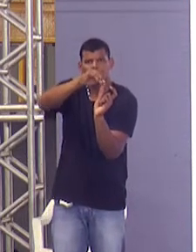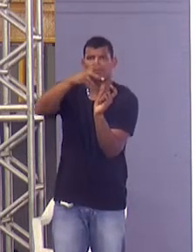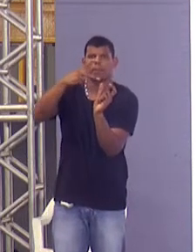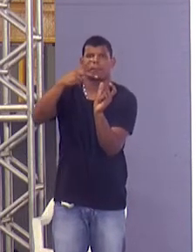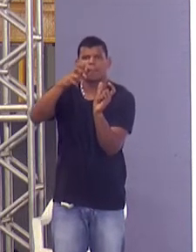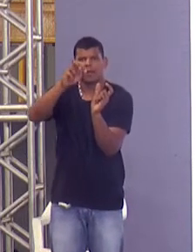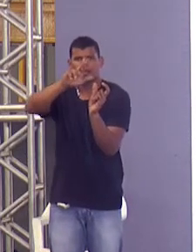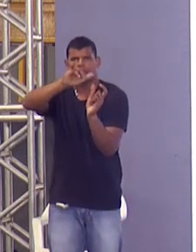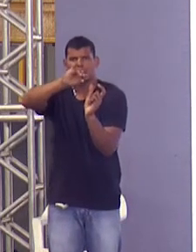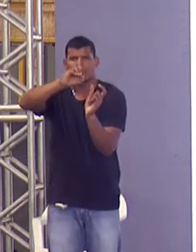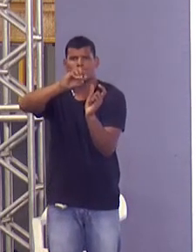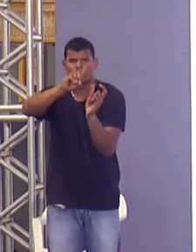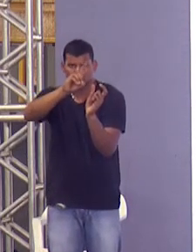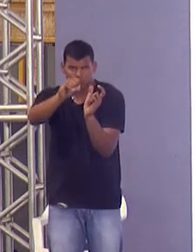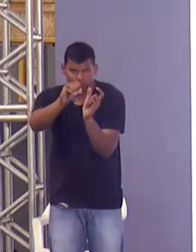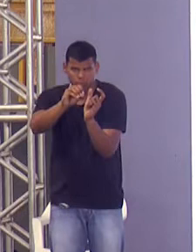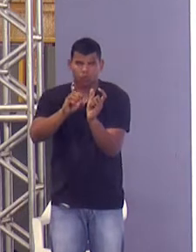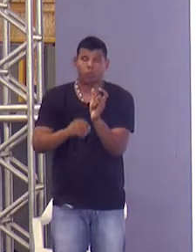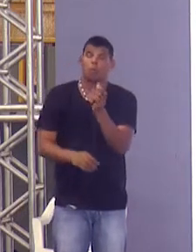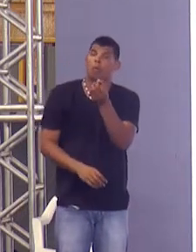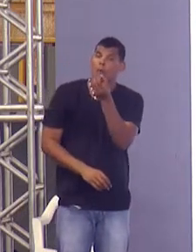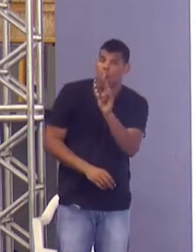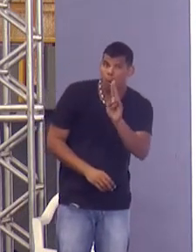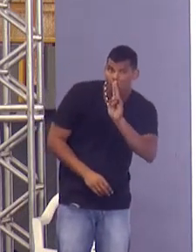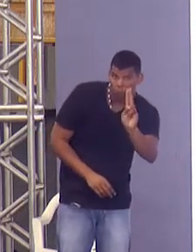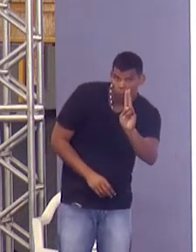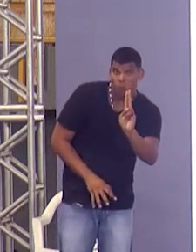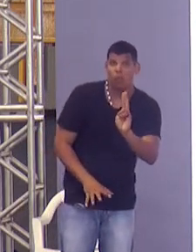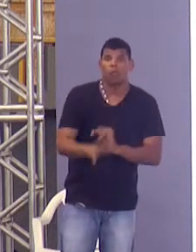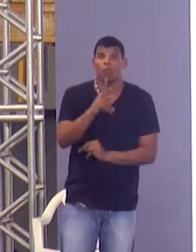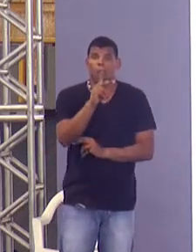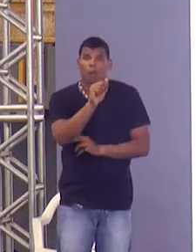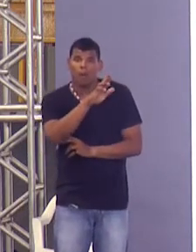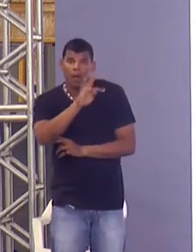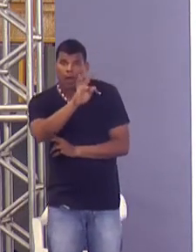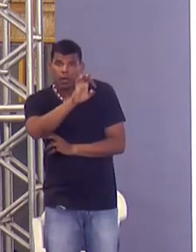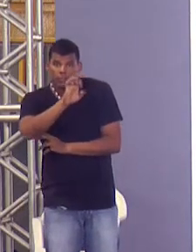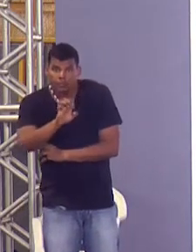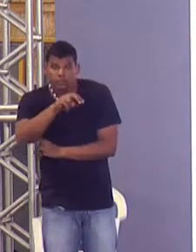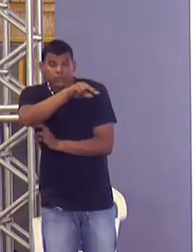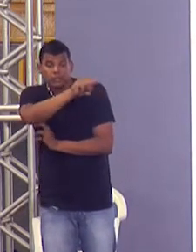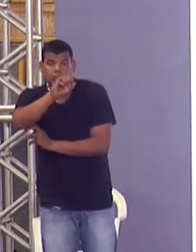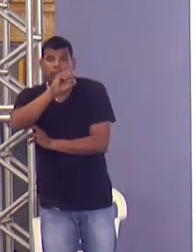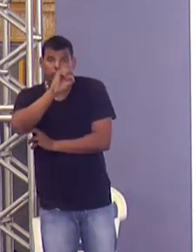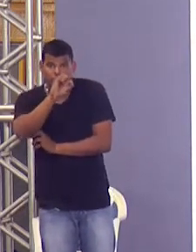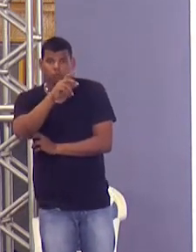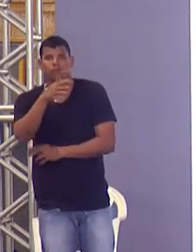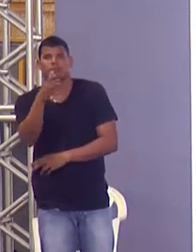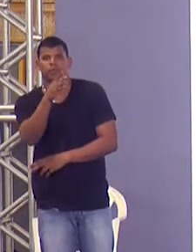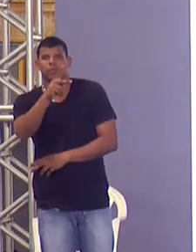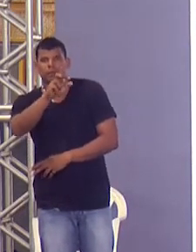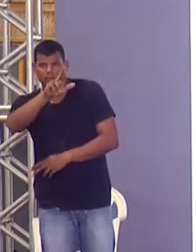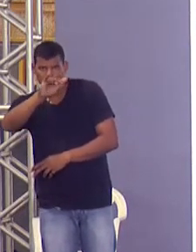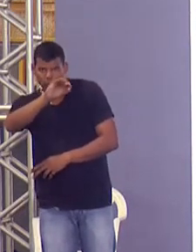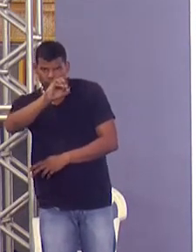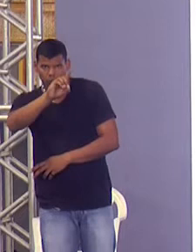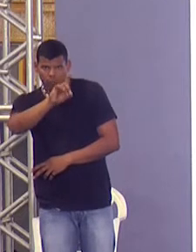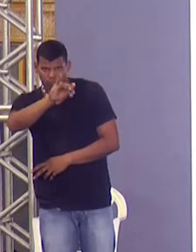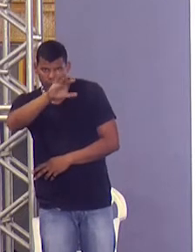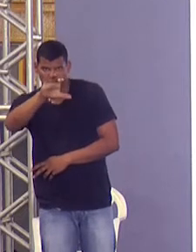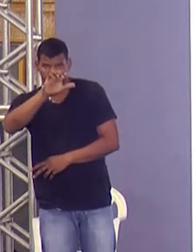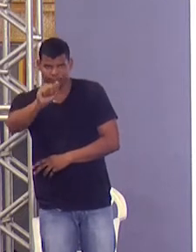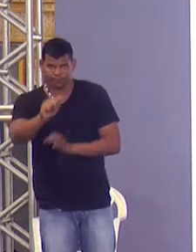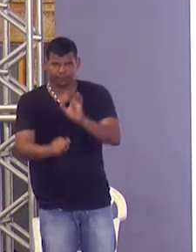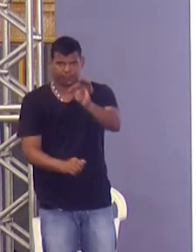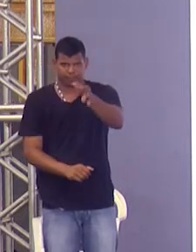antiperíodo ou parte não periódica. Esse 7, ele é chamado de